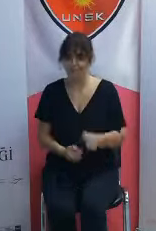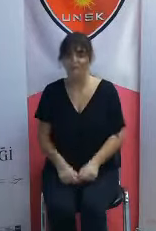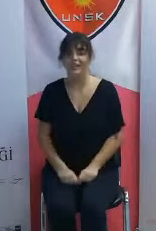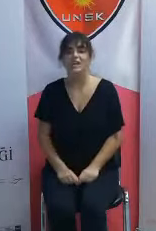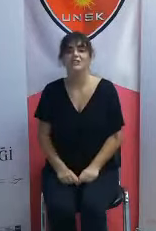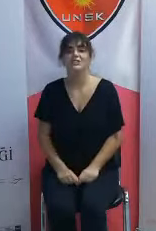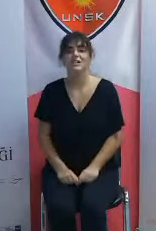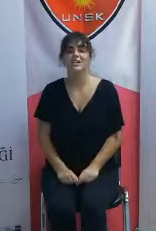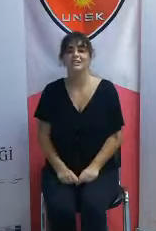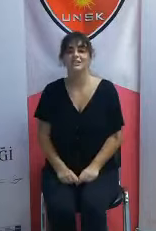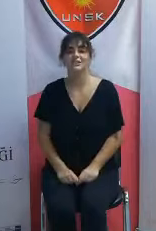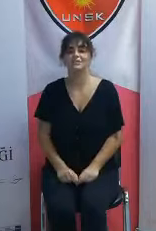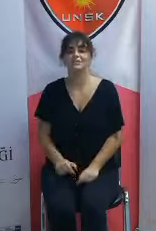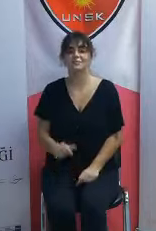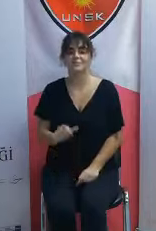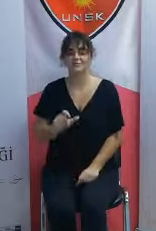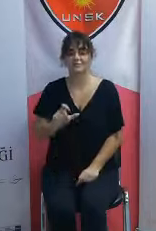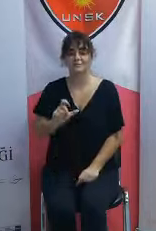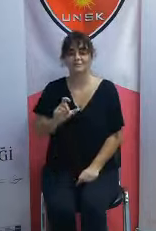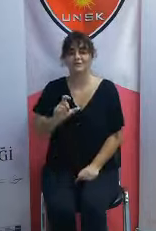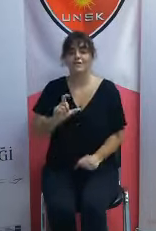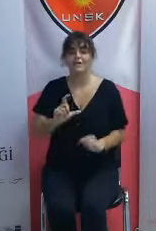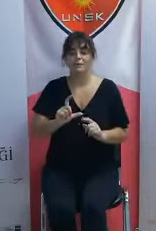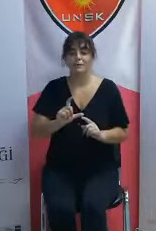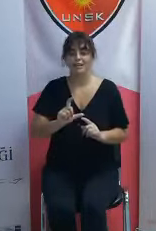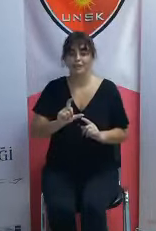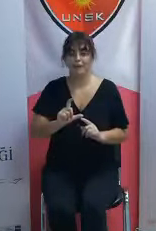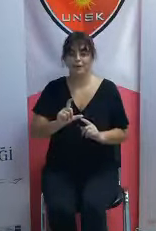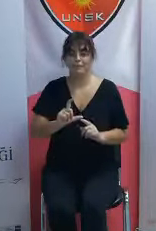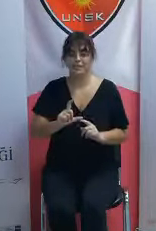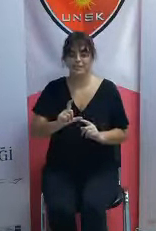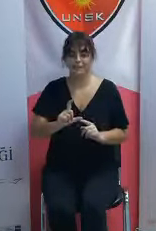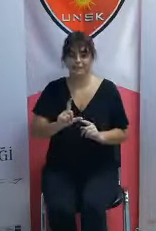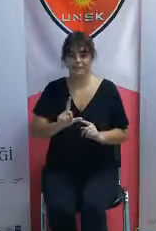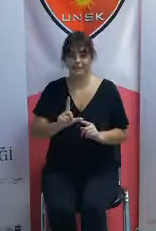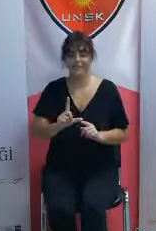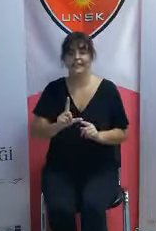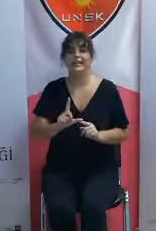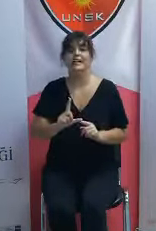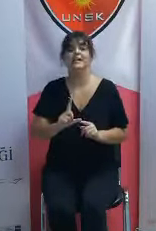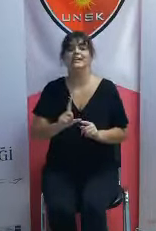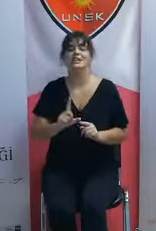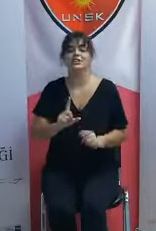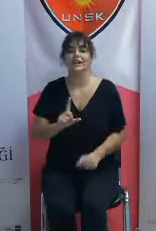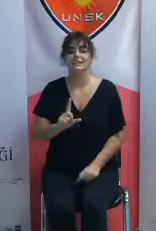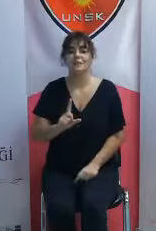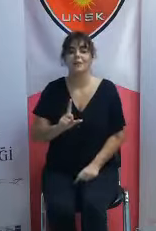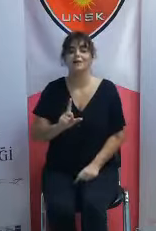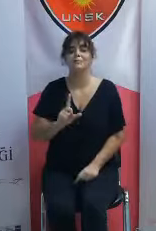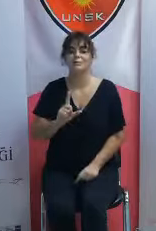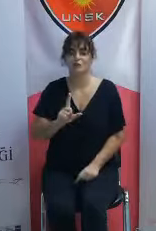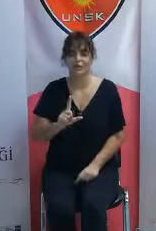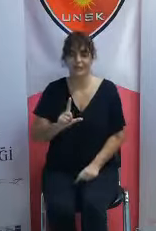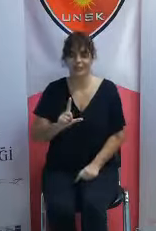C için baş parmağımız hafif kıvrık. İşaret parmağımız yukarıya